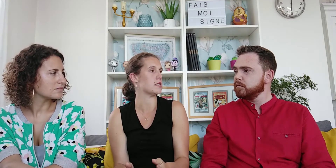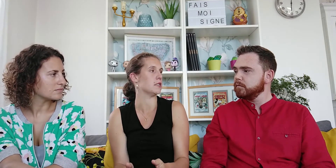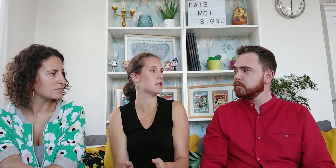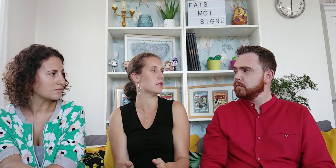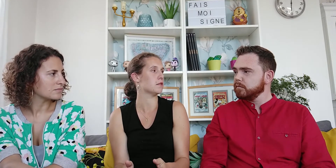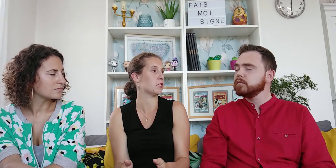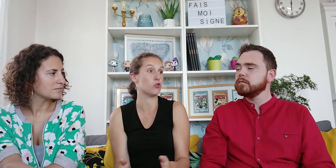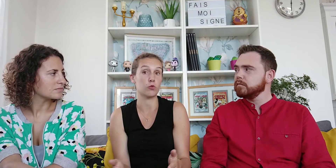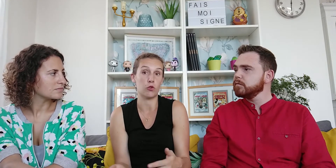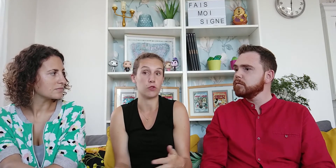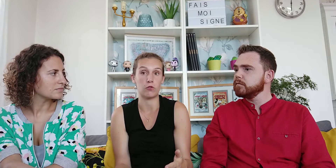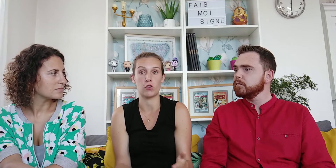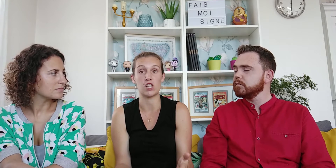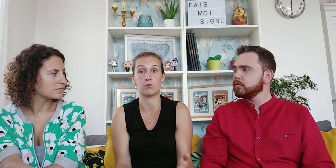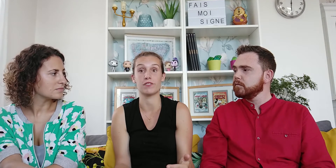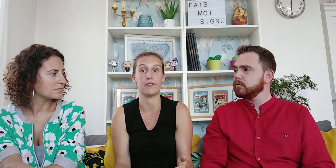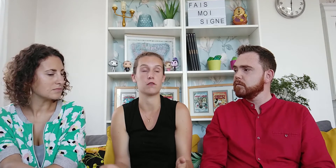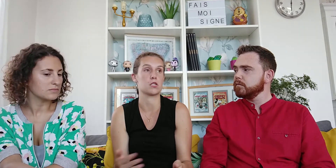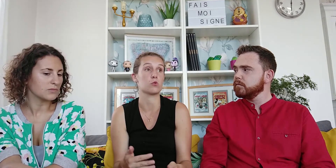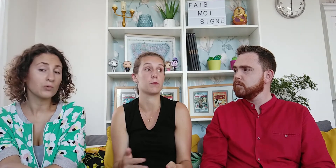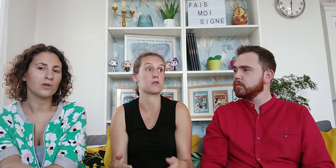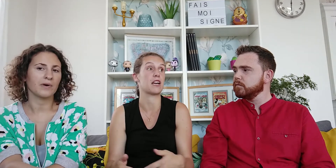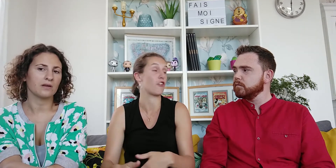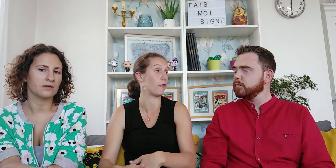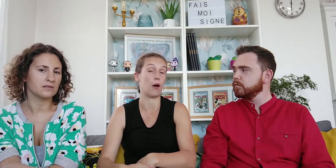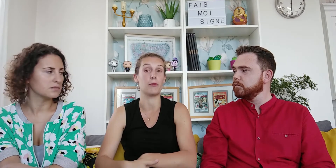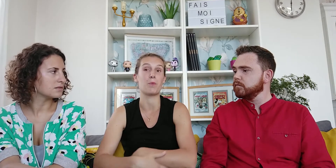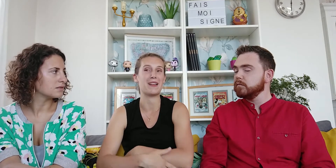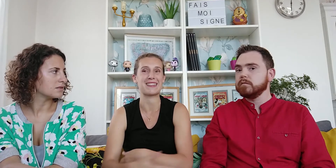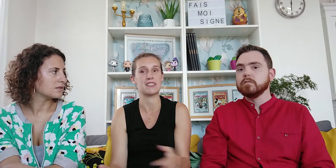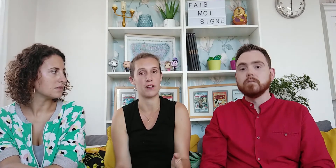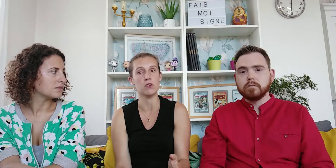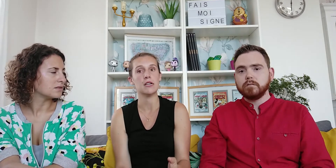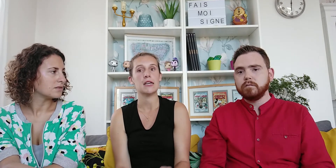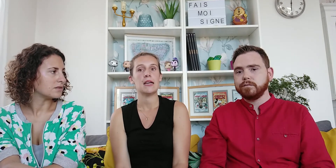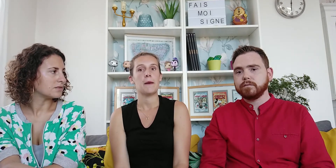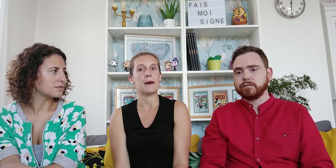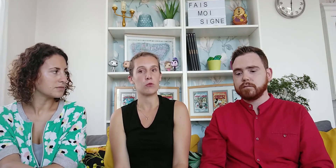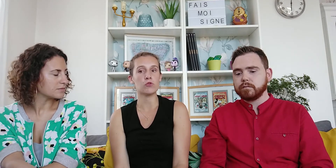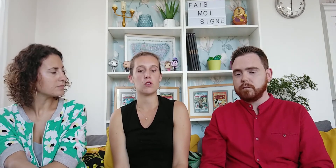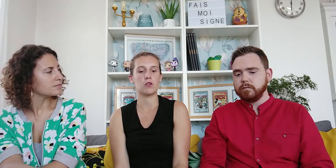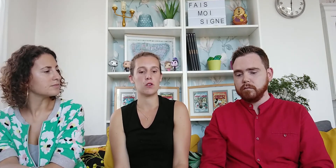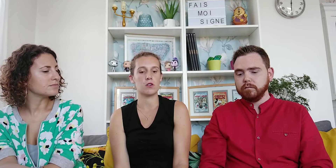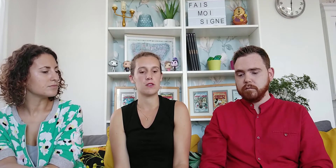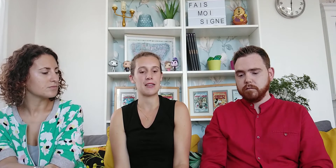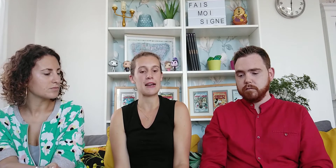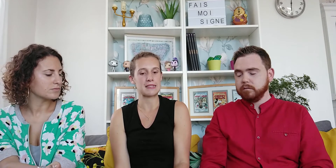signes. C'est qu'il y aurait eu un retard de langage pour différentes raisons, parce que ça arrive dans plein de cas différents. Par contre, ça accélère